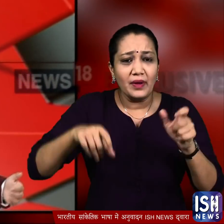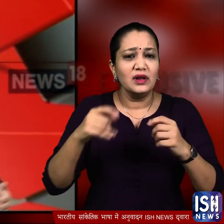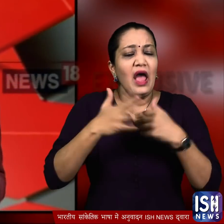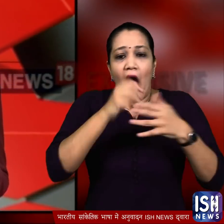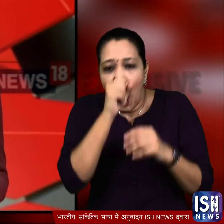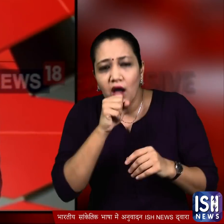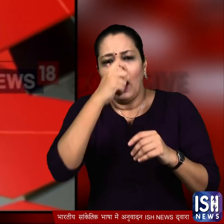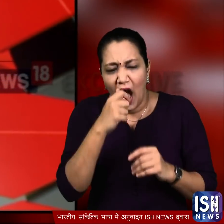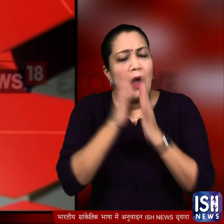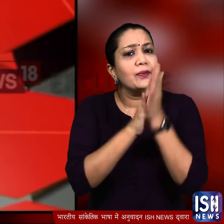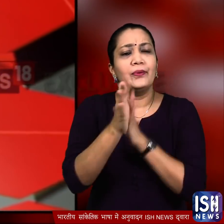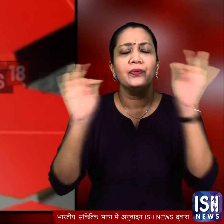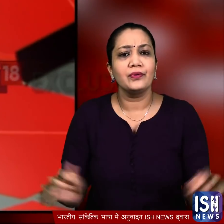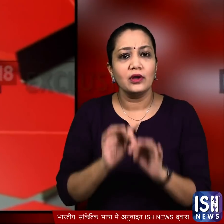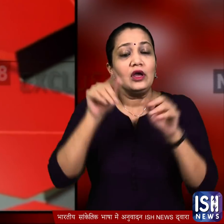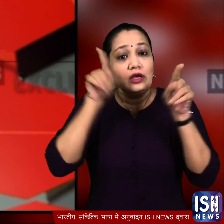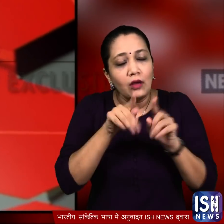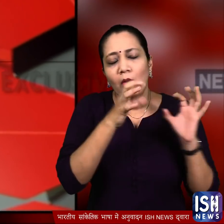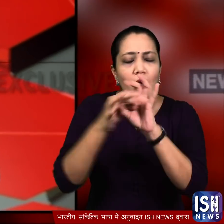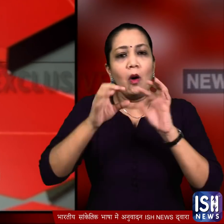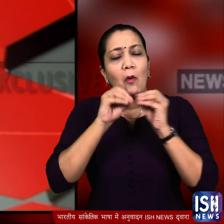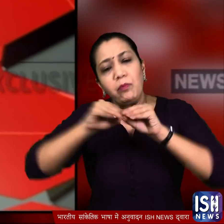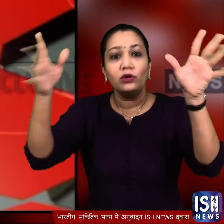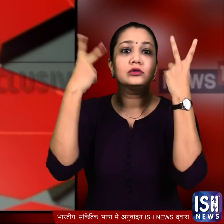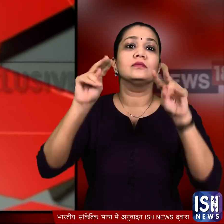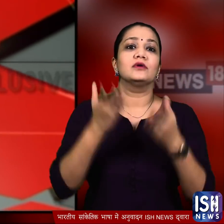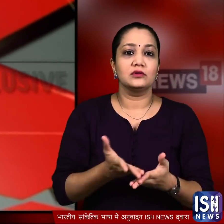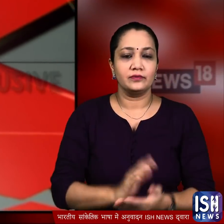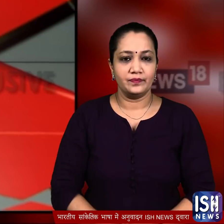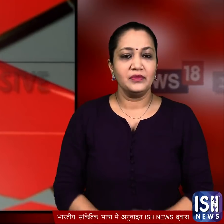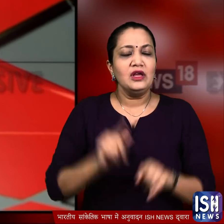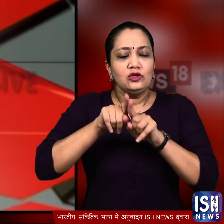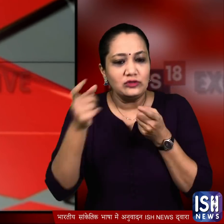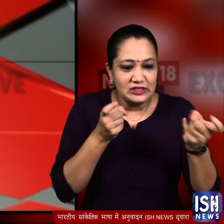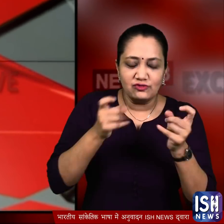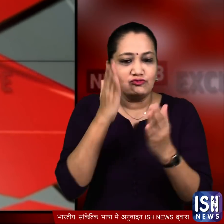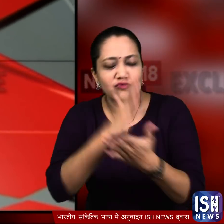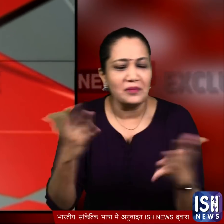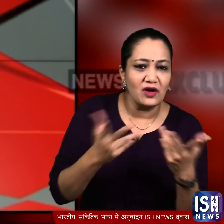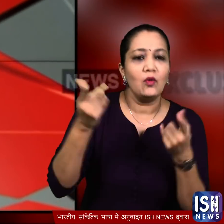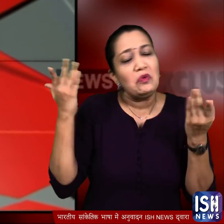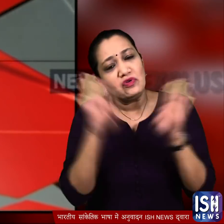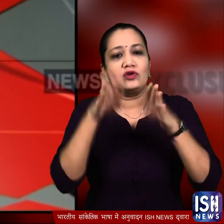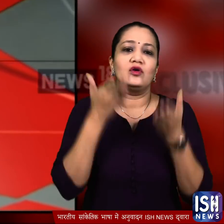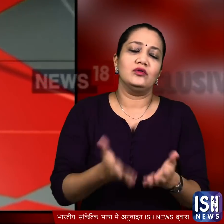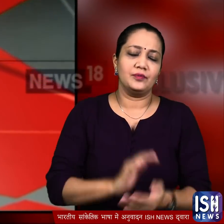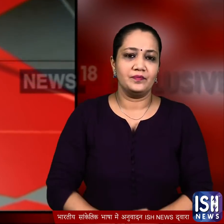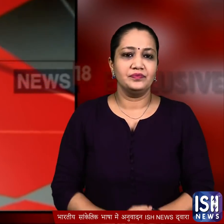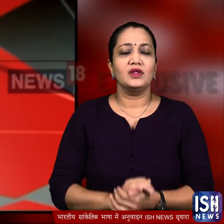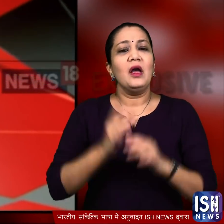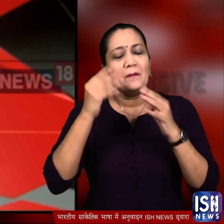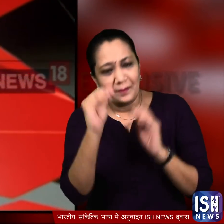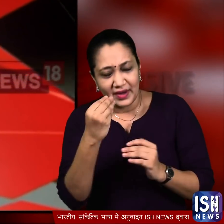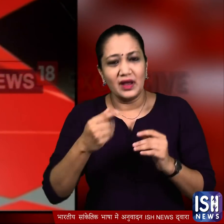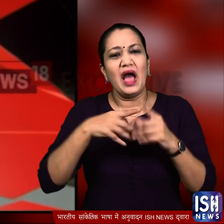लोगों में कोई लक्षण नहीं दिख रहा। ऐसे लोगों की वजह से महामारी तेजी से फैल रही है, जिसे रोकने का तरीका लॉकडाउन ही है। बेहतर